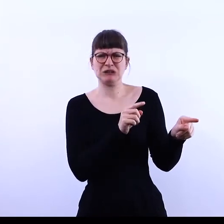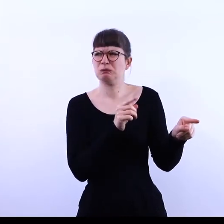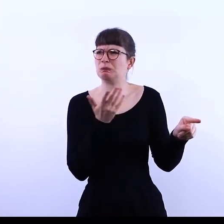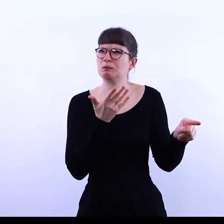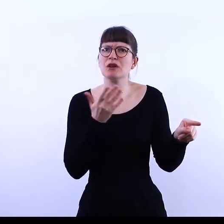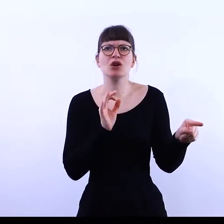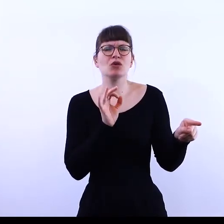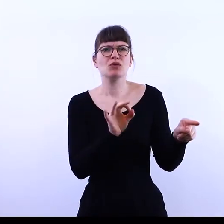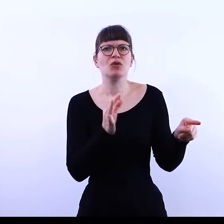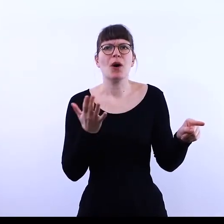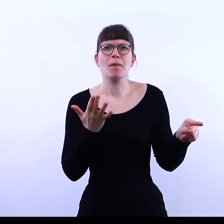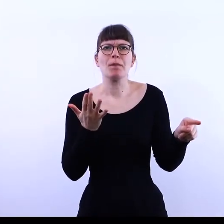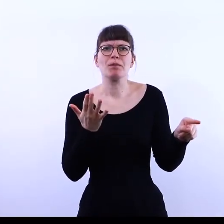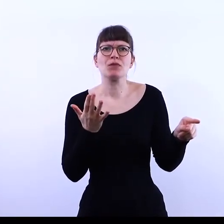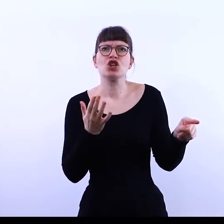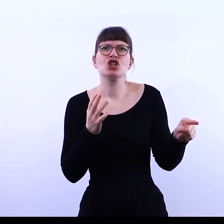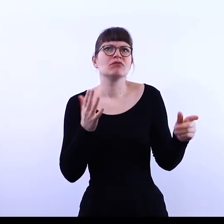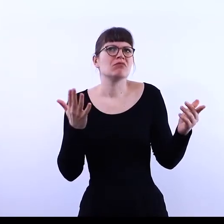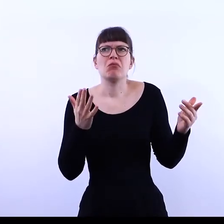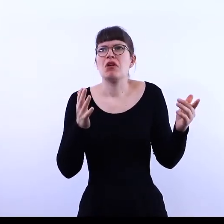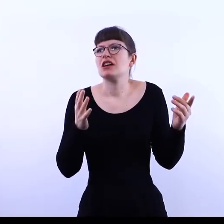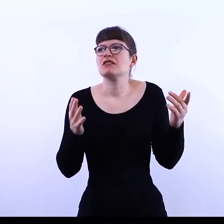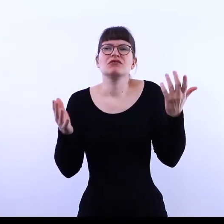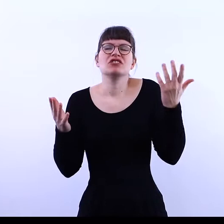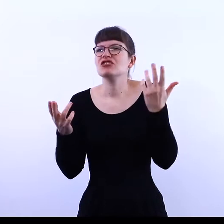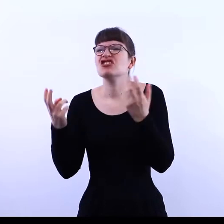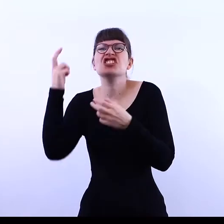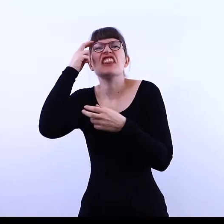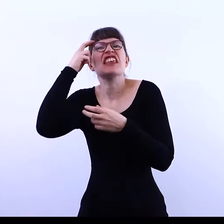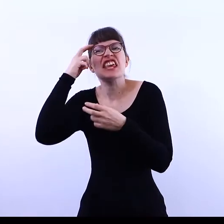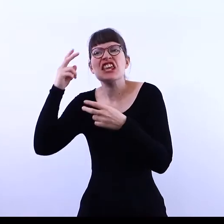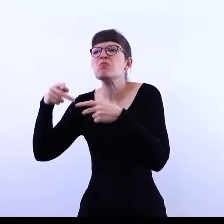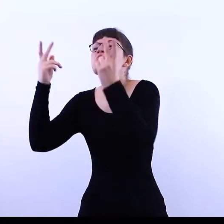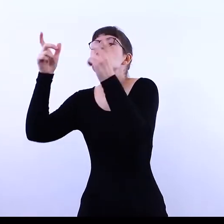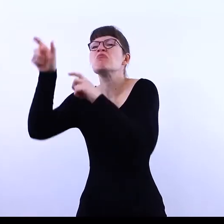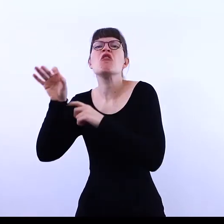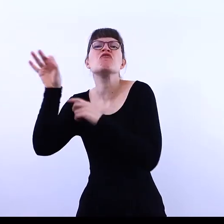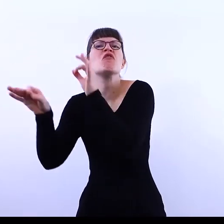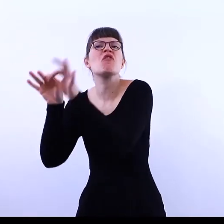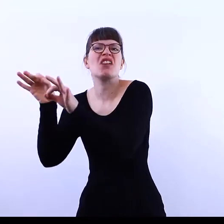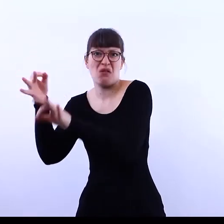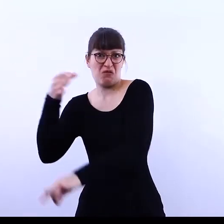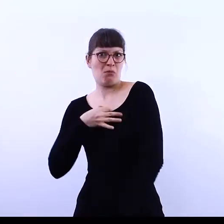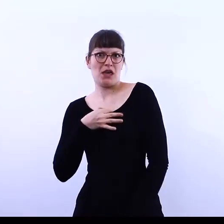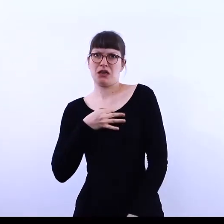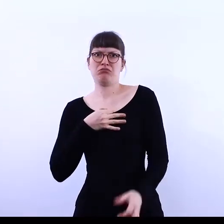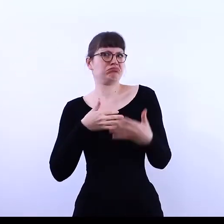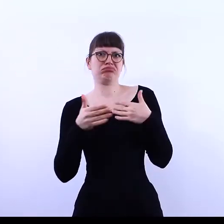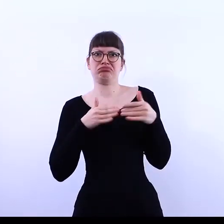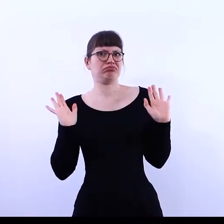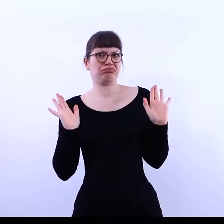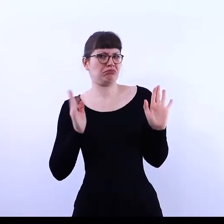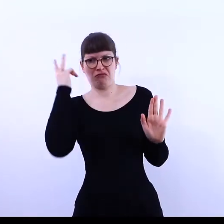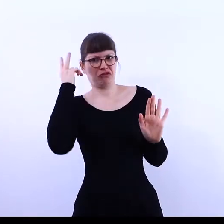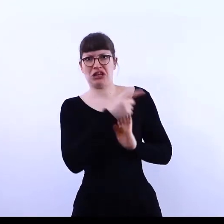super nerdige Genies, aber sicher nicht für mich, weil ich kann einfach nicht verstehen, was es damit